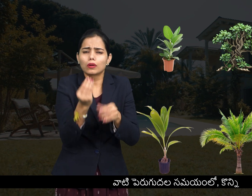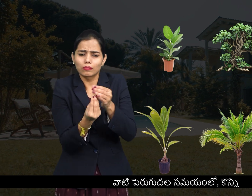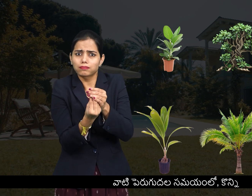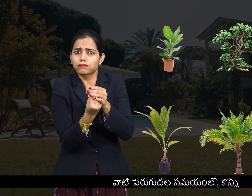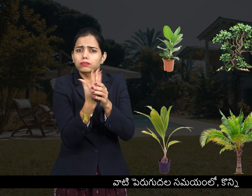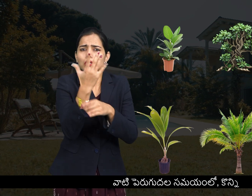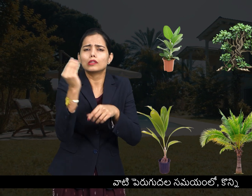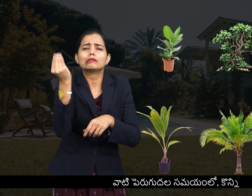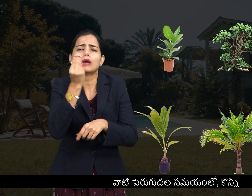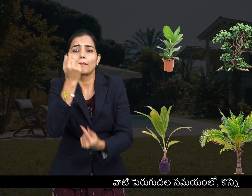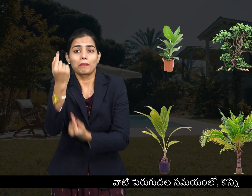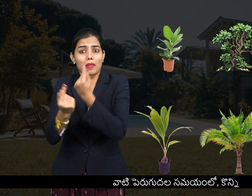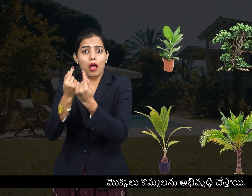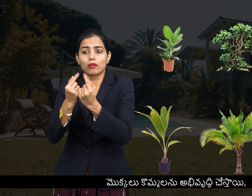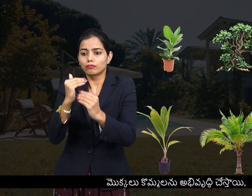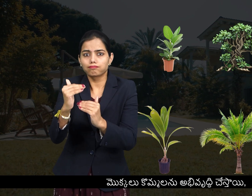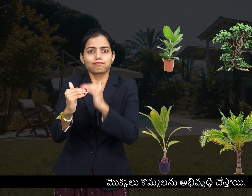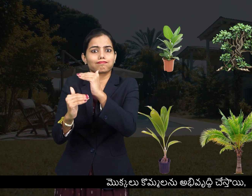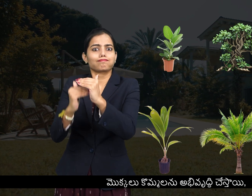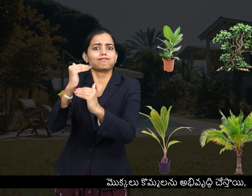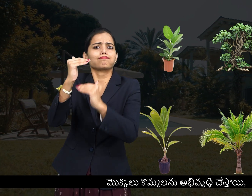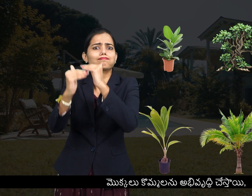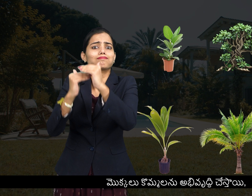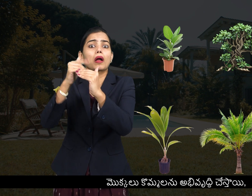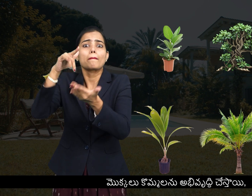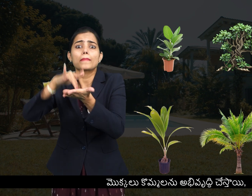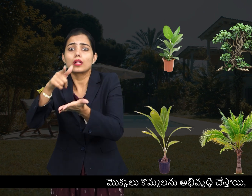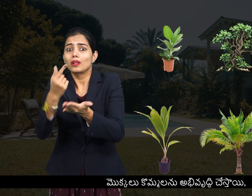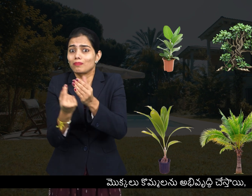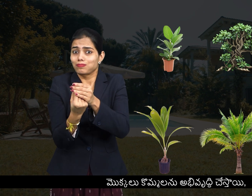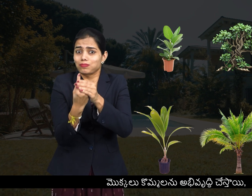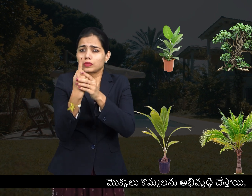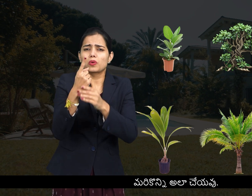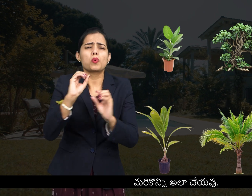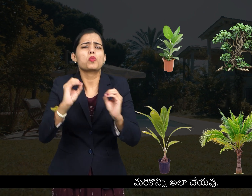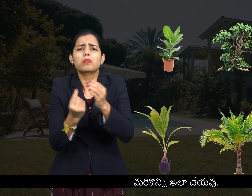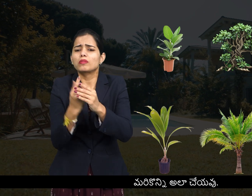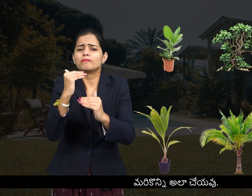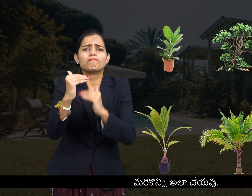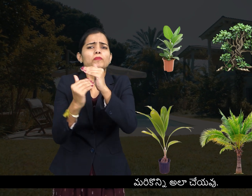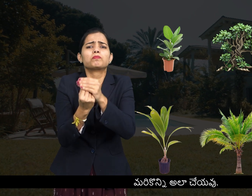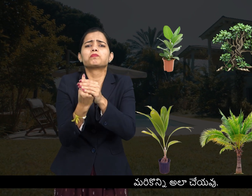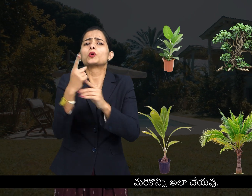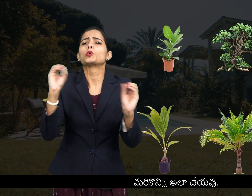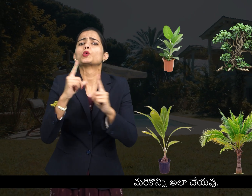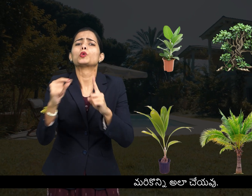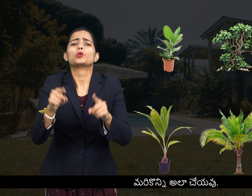వాటి పెరుగుదల సమయంలో కొన్ని మొక్కలు కొమ్మలను అభివృద్ధి చేస్తాయి, మరికొన్ని అలా